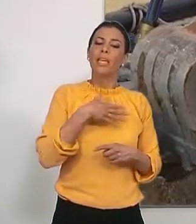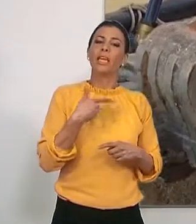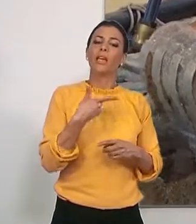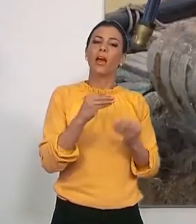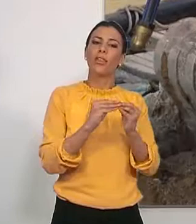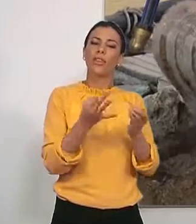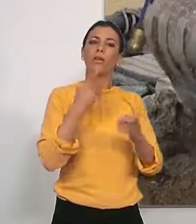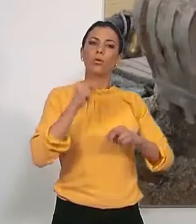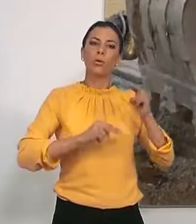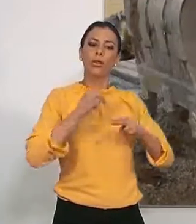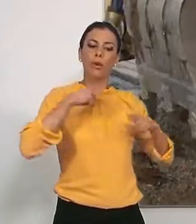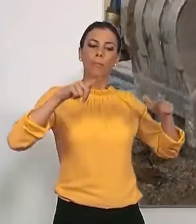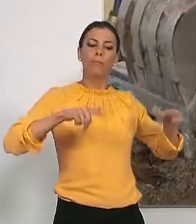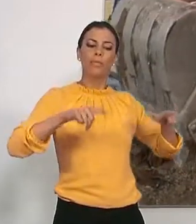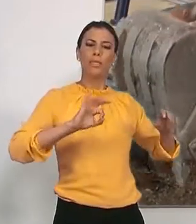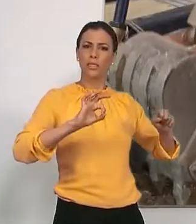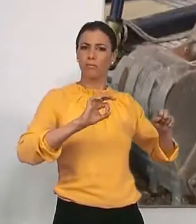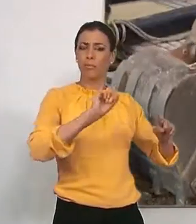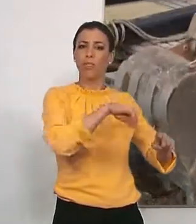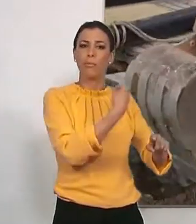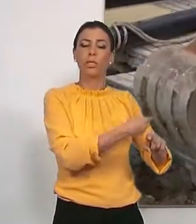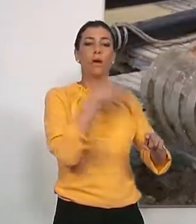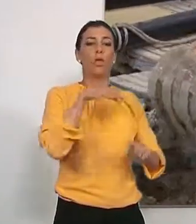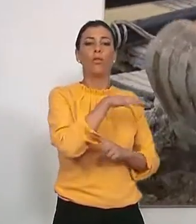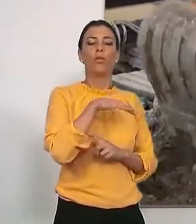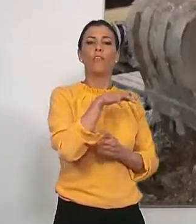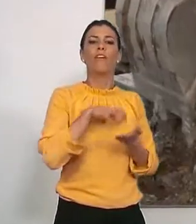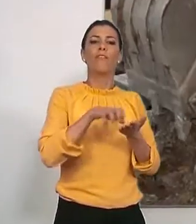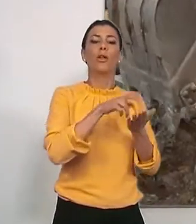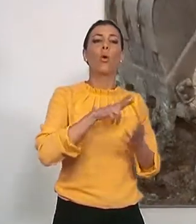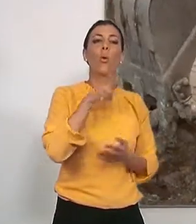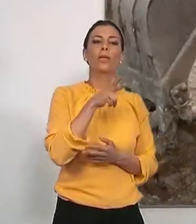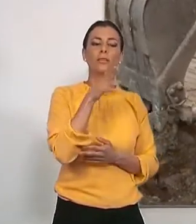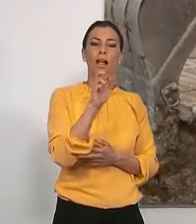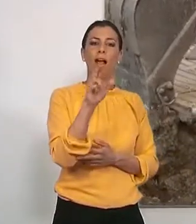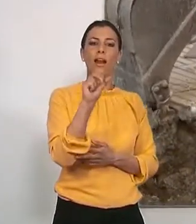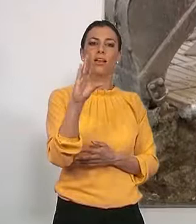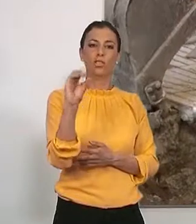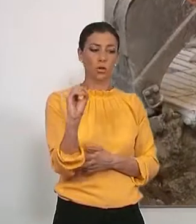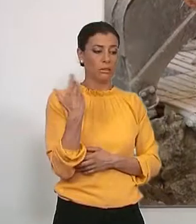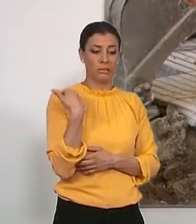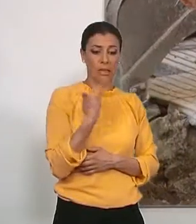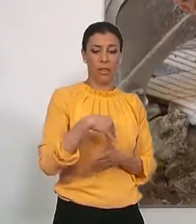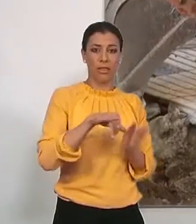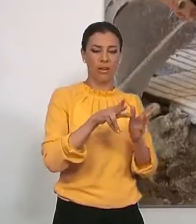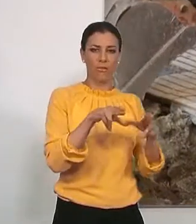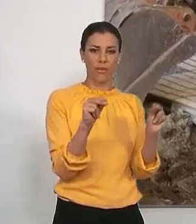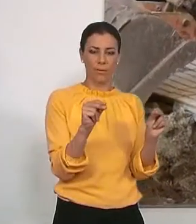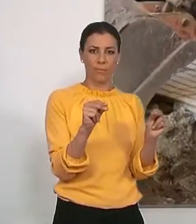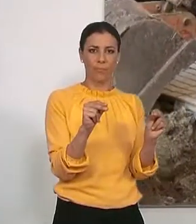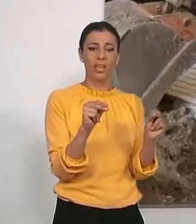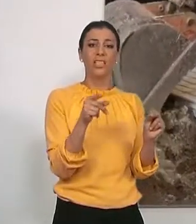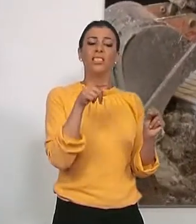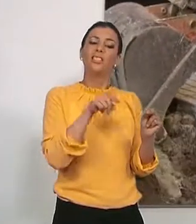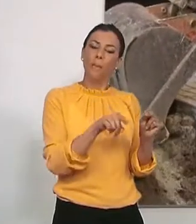subrayó la construcción de una pista polideportiva en el barrio de huerta carrasco y que ya está a punto de